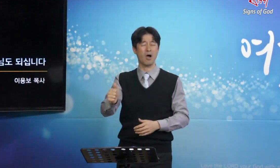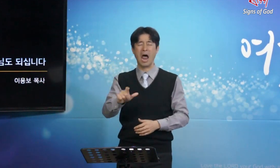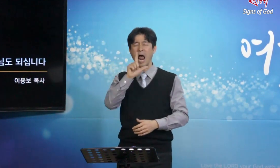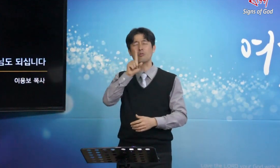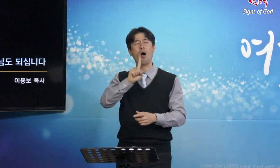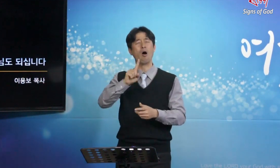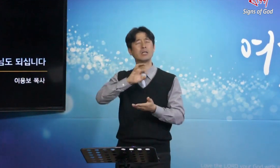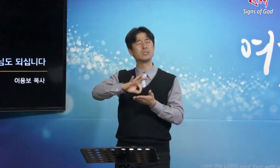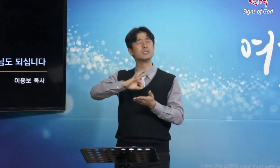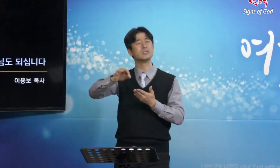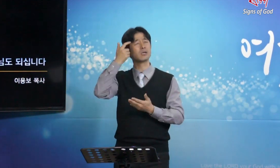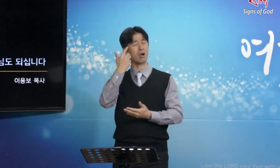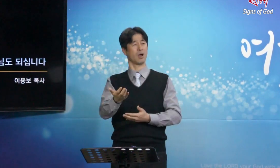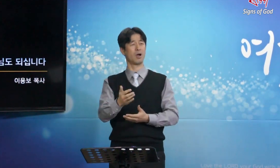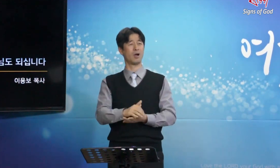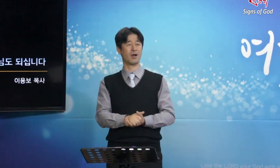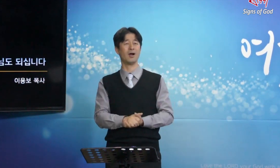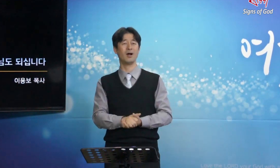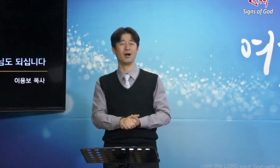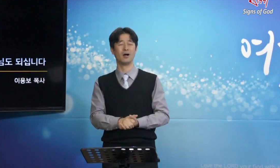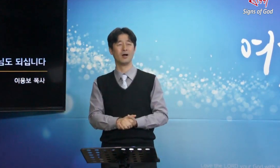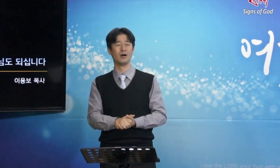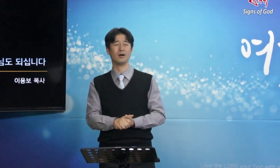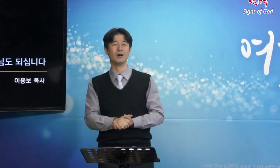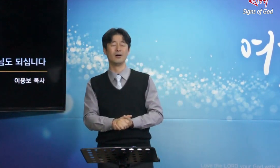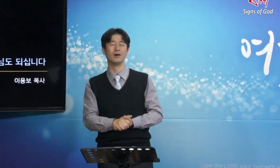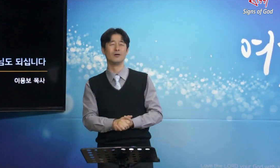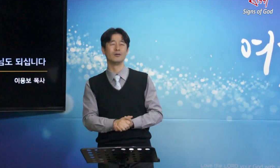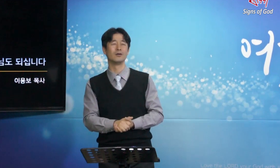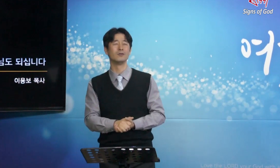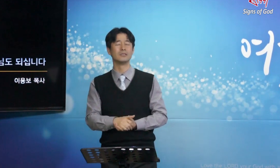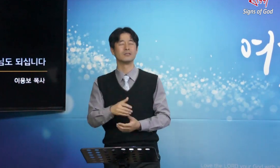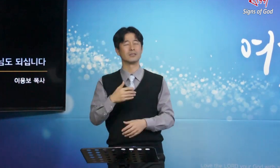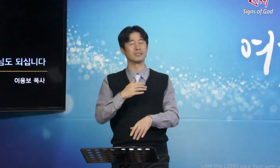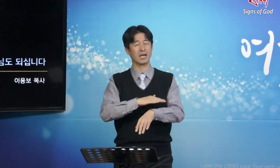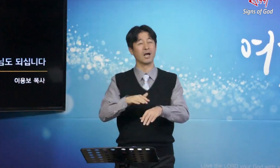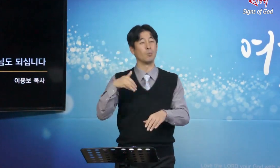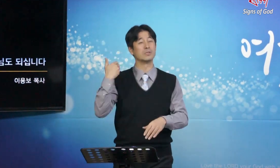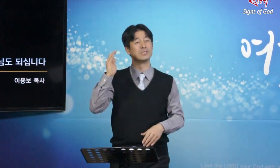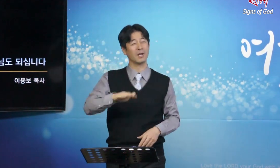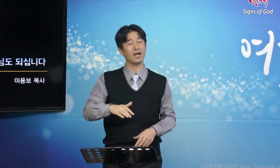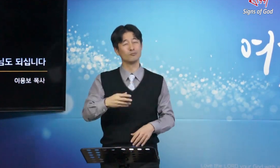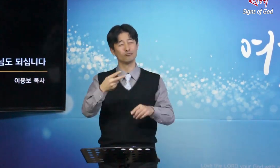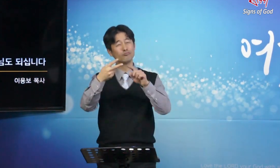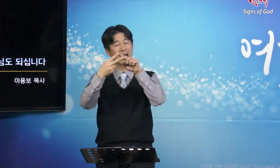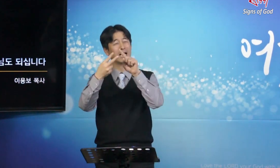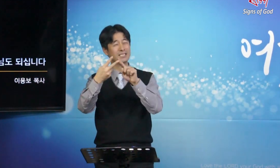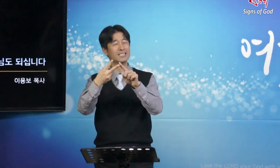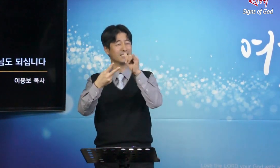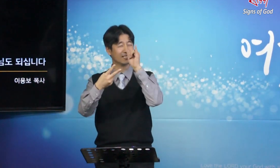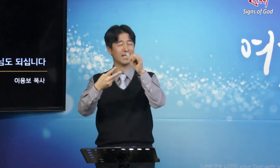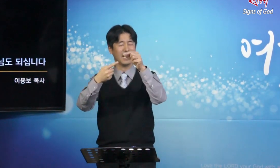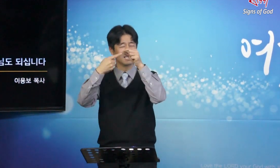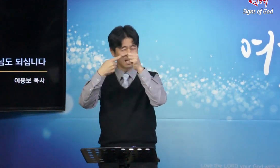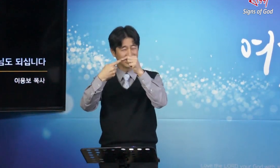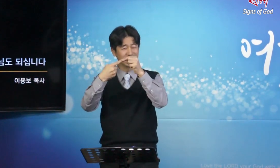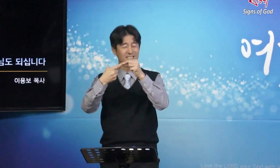교황 그리고 신부들이 그 라틴어를 사용했던 이유는 무엇일까요? 정확한 이유는 잘 모르겠지만